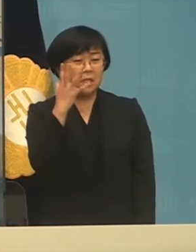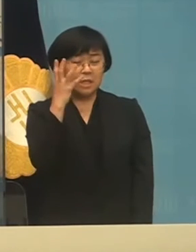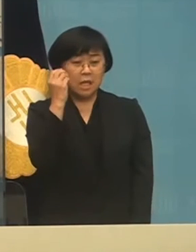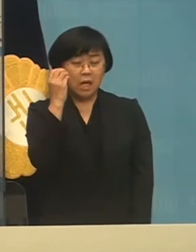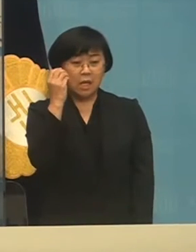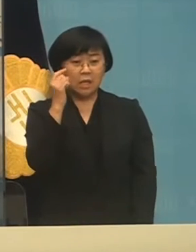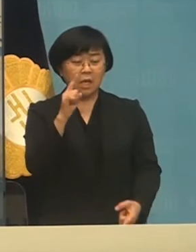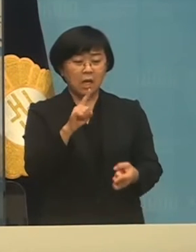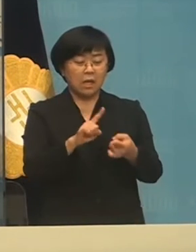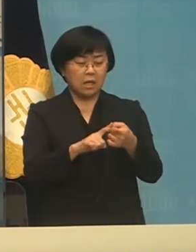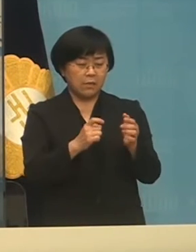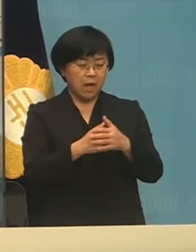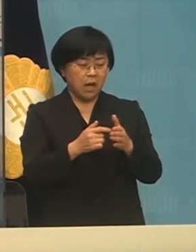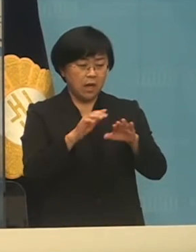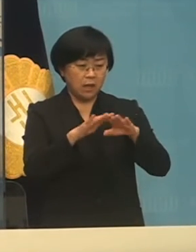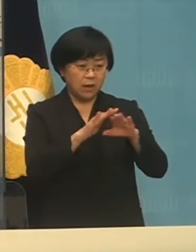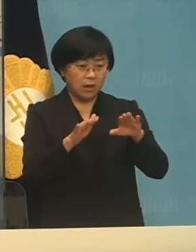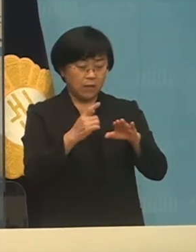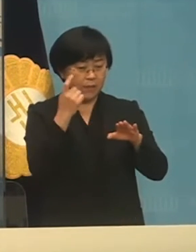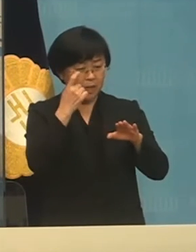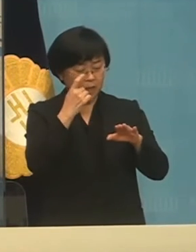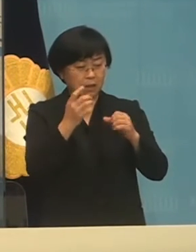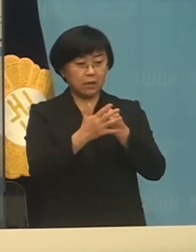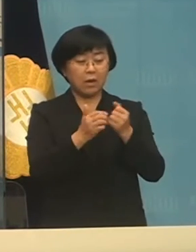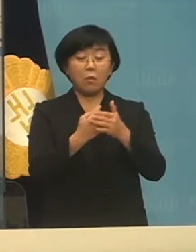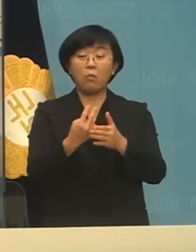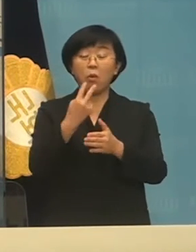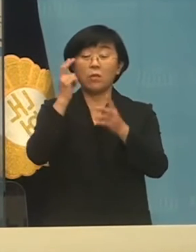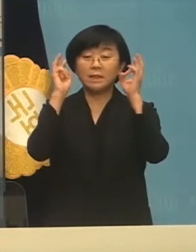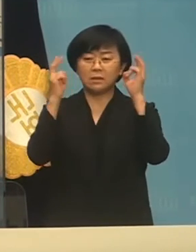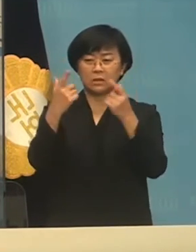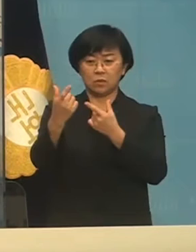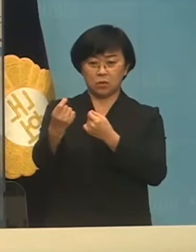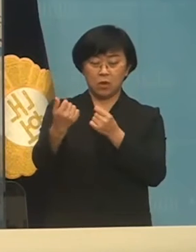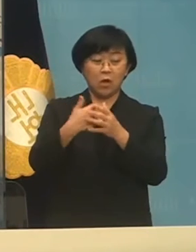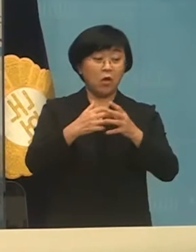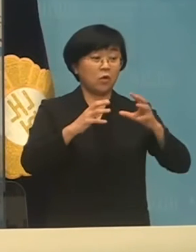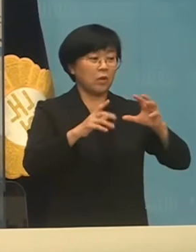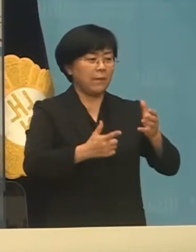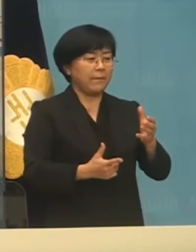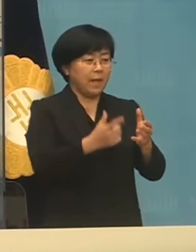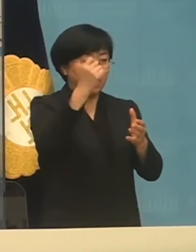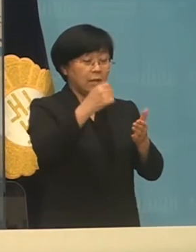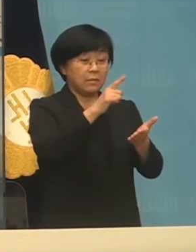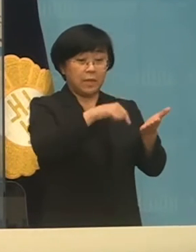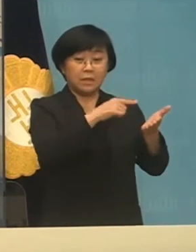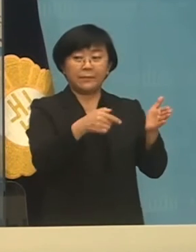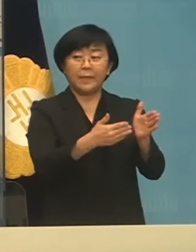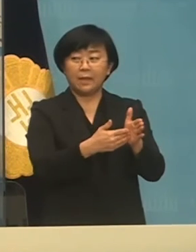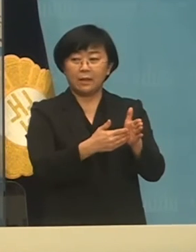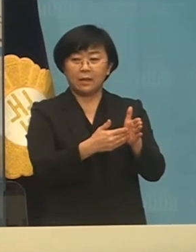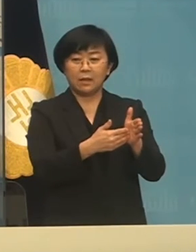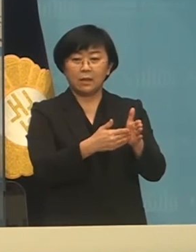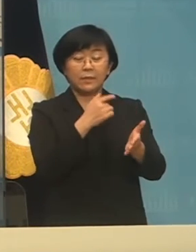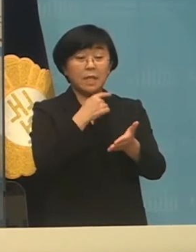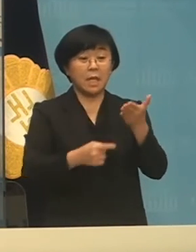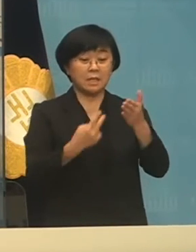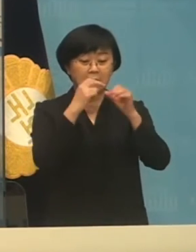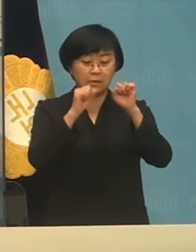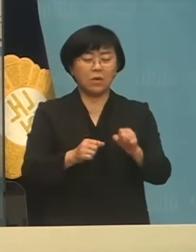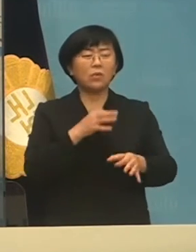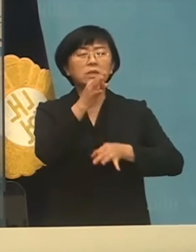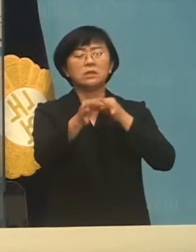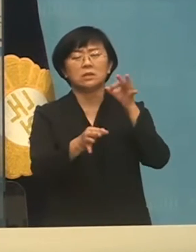수익 극대화에 혈안이 되어 있는 일부 나쁜 보험회사처럼 국가는 그렇게 졸속으로 배상을 했고 피해 생존자들의